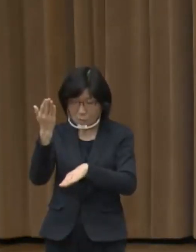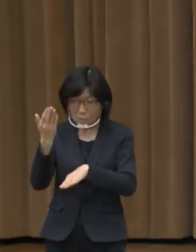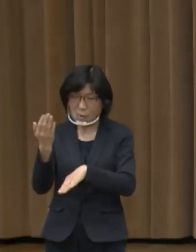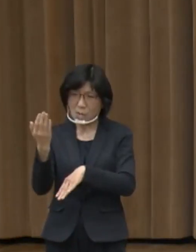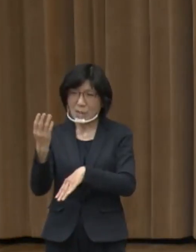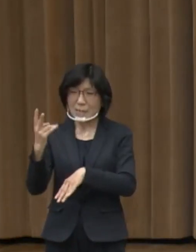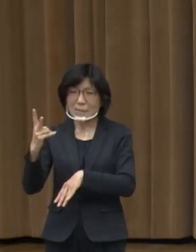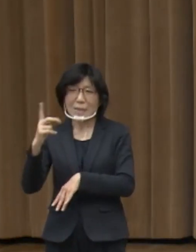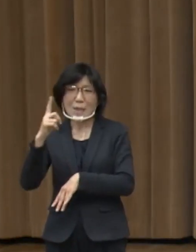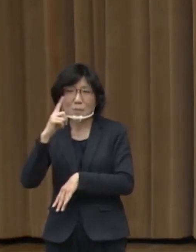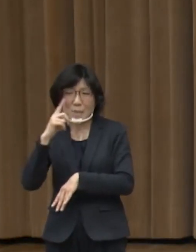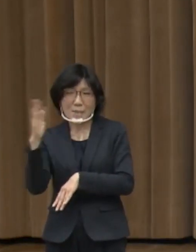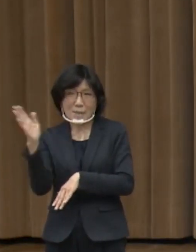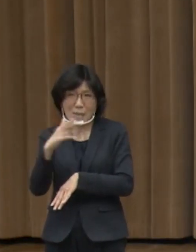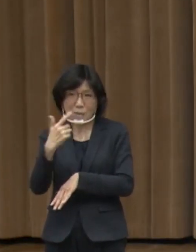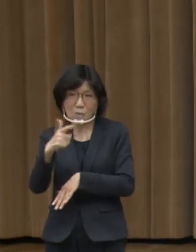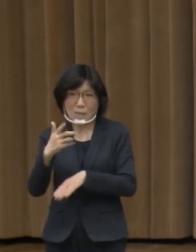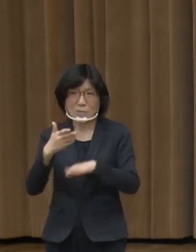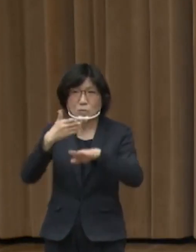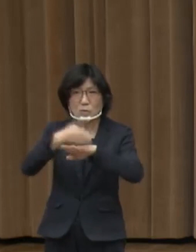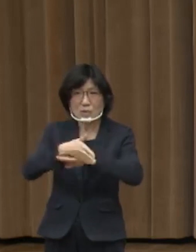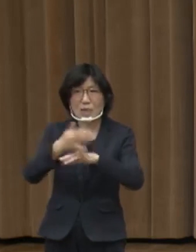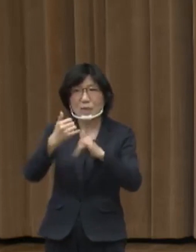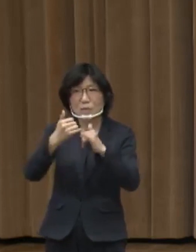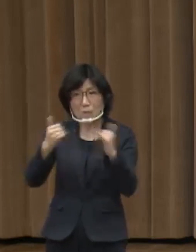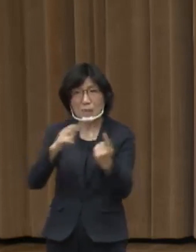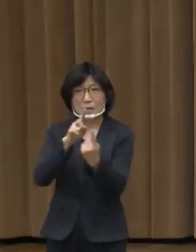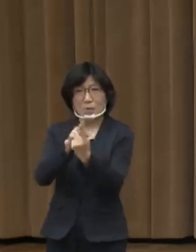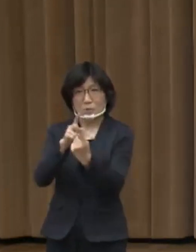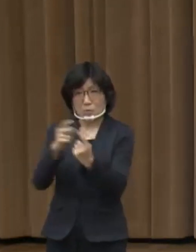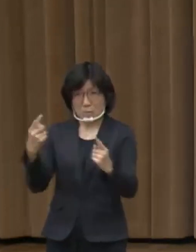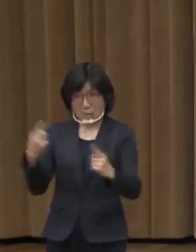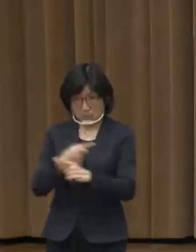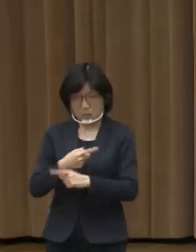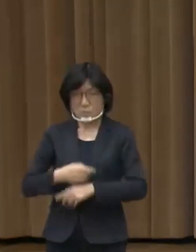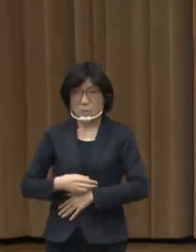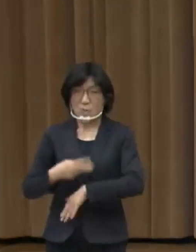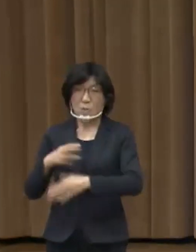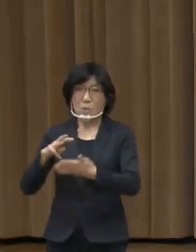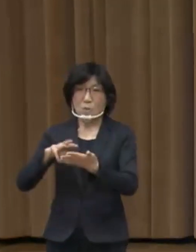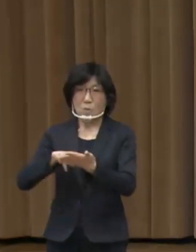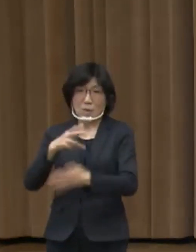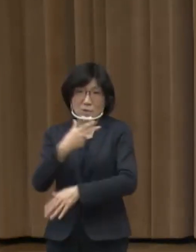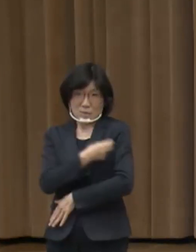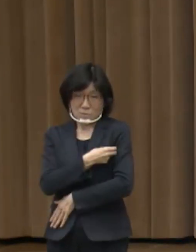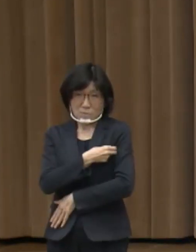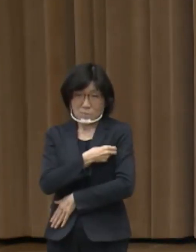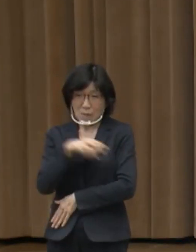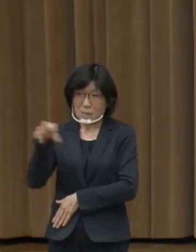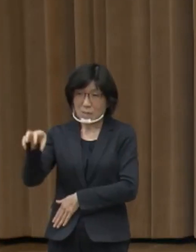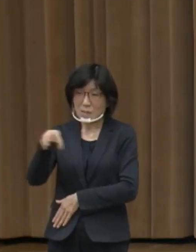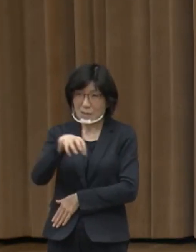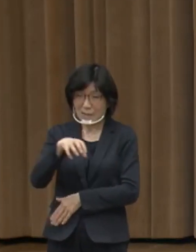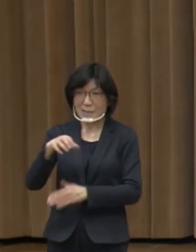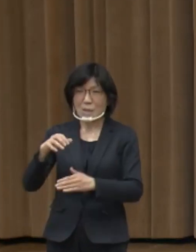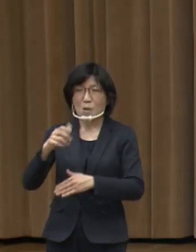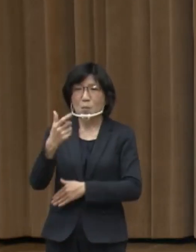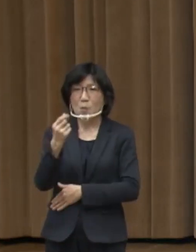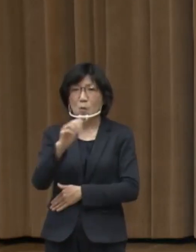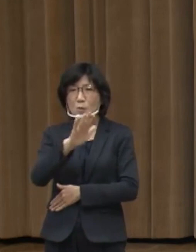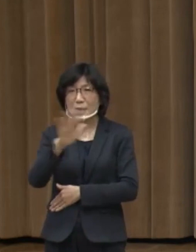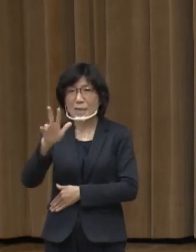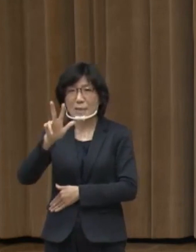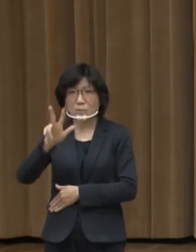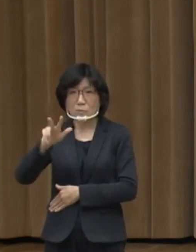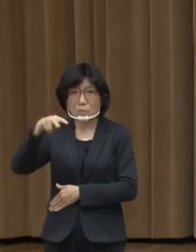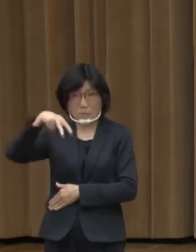ヶ月以上が経過をしている方となります。ワクチンはすべての会場で武田モデルナ社製ワ